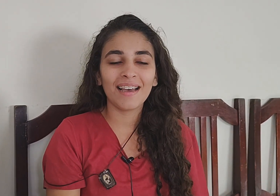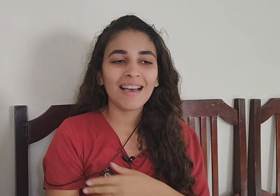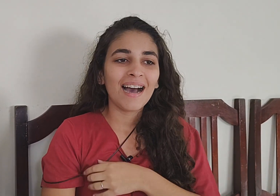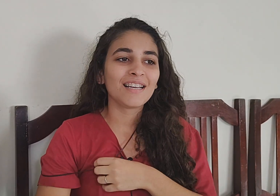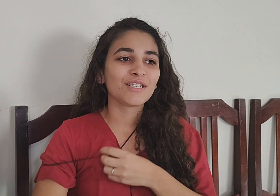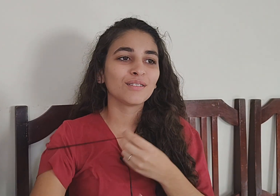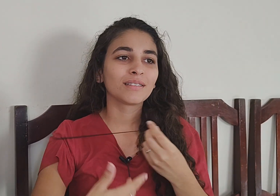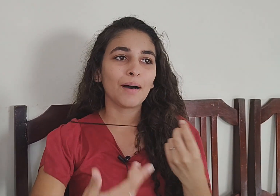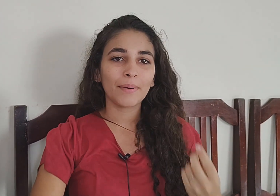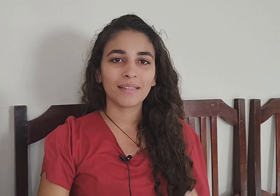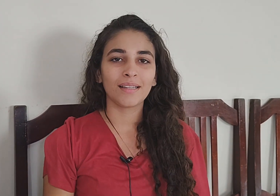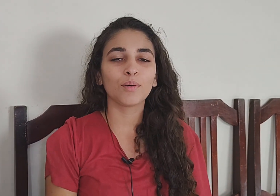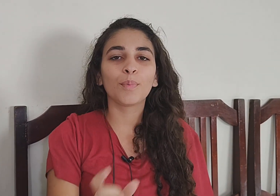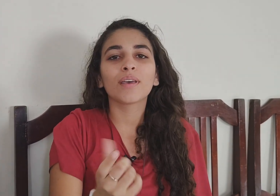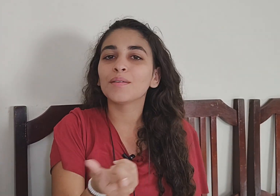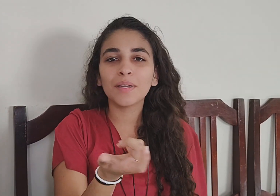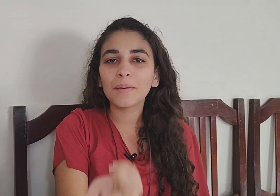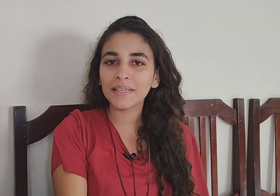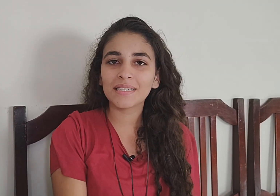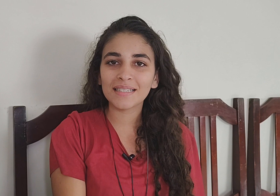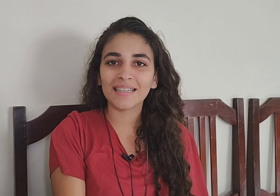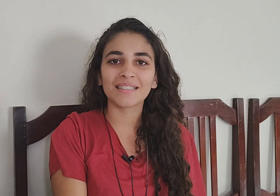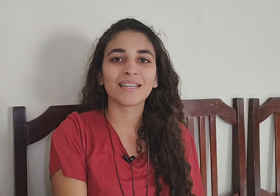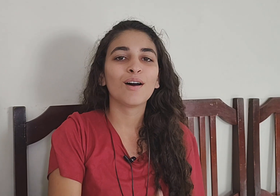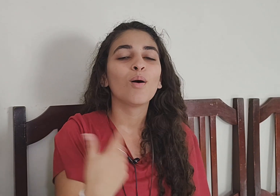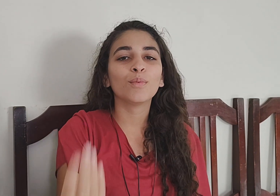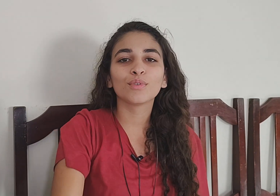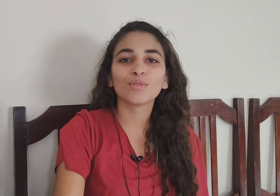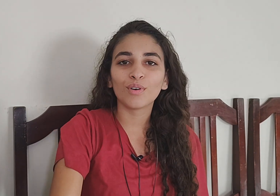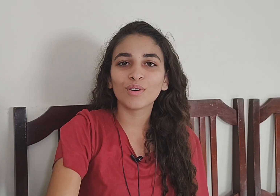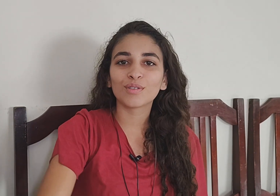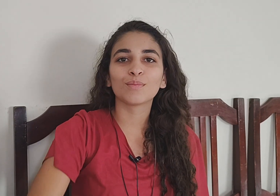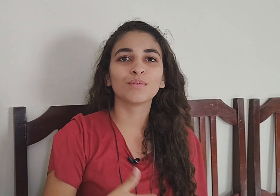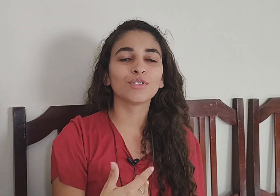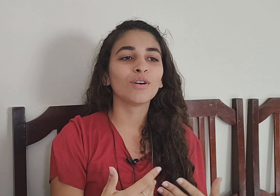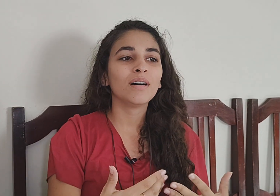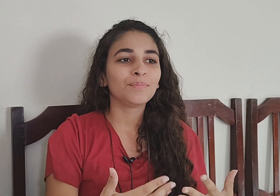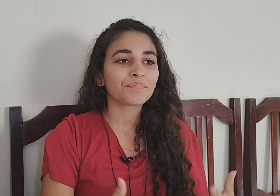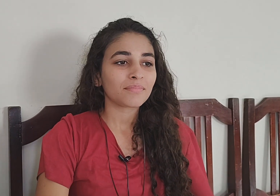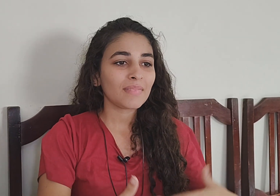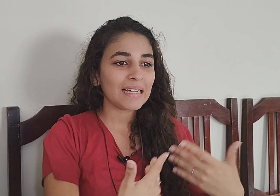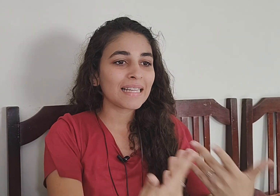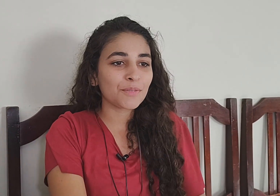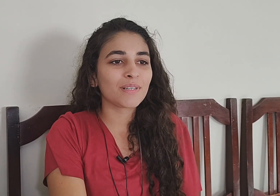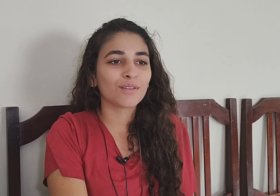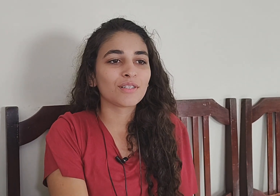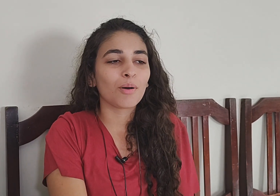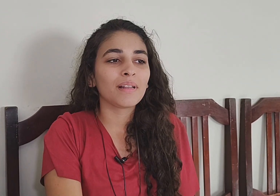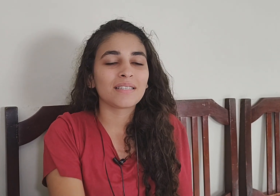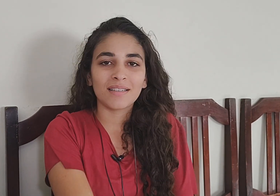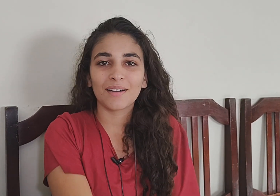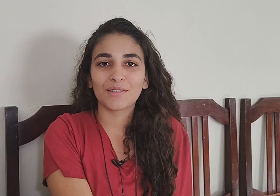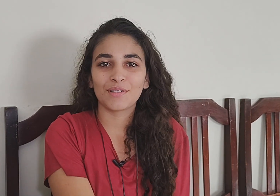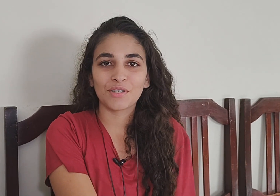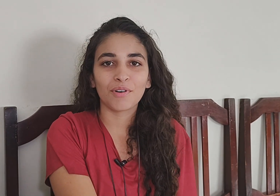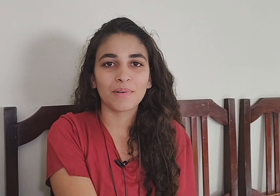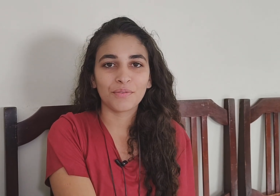a gente lutar para entender um pouquinho, minimamente que seja, o mundo do outro, o mundo das pessoas, como elas enxergam as coisas de forma